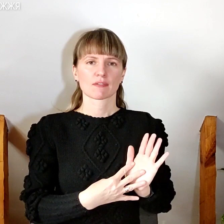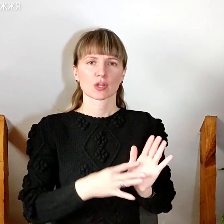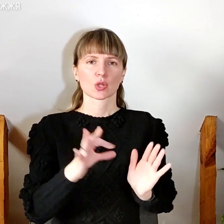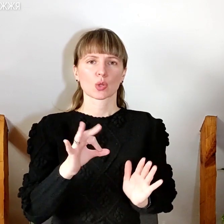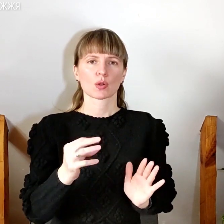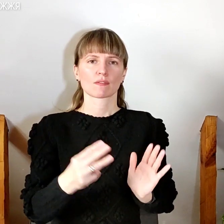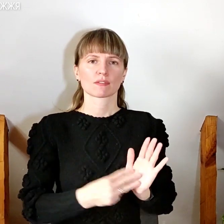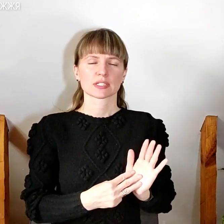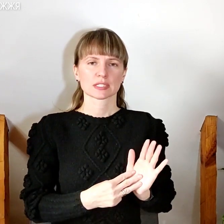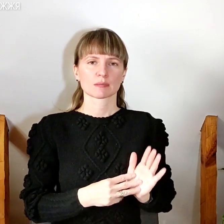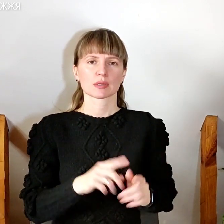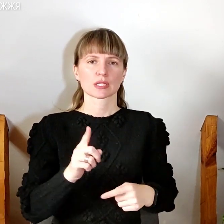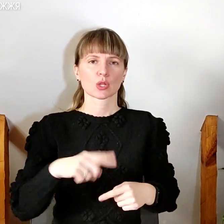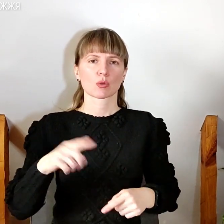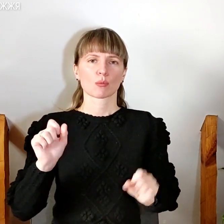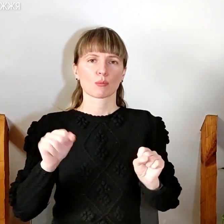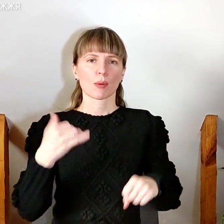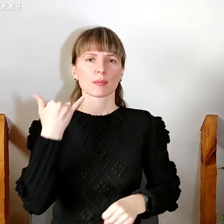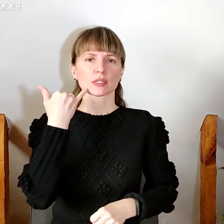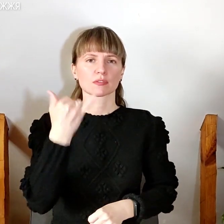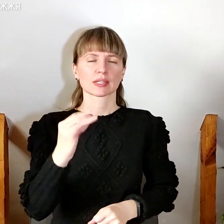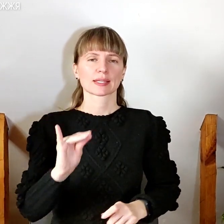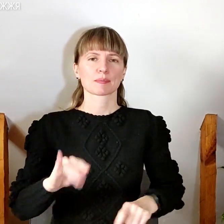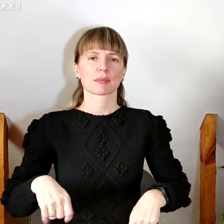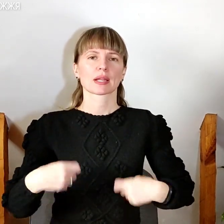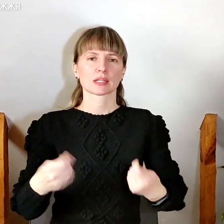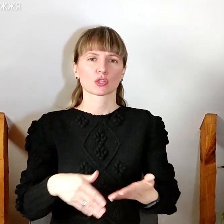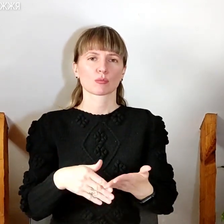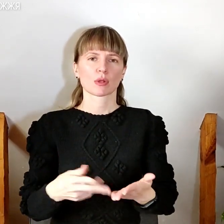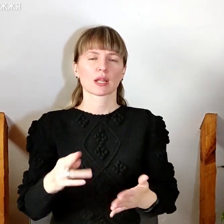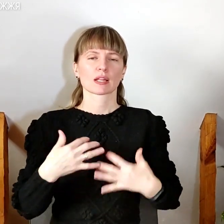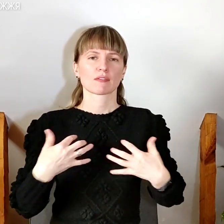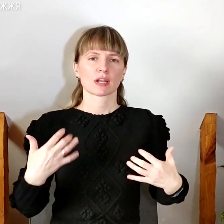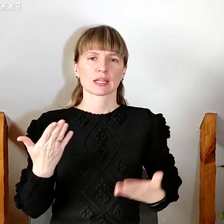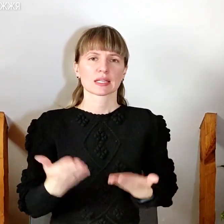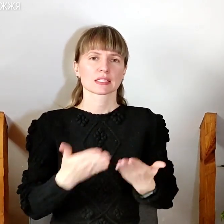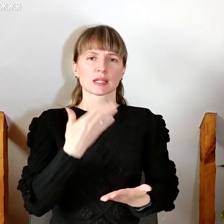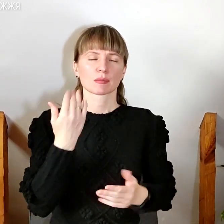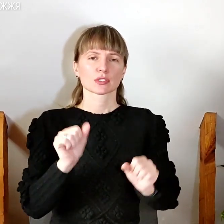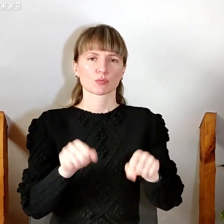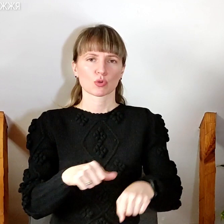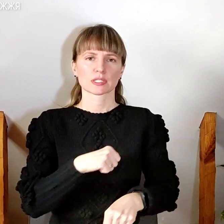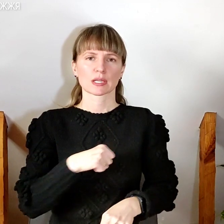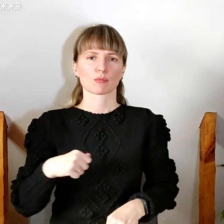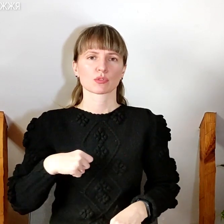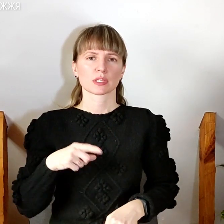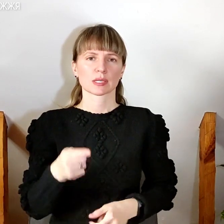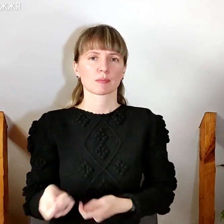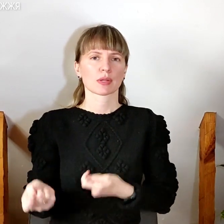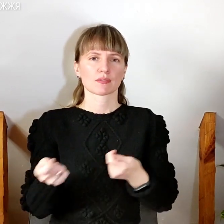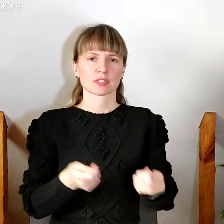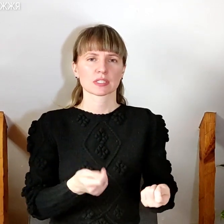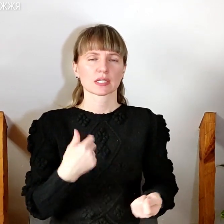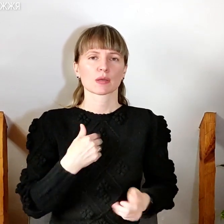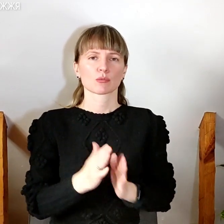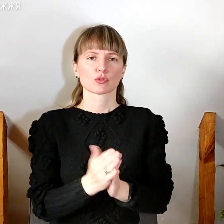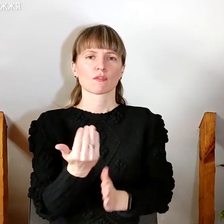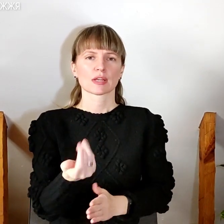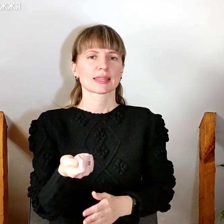068-217-99-08. За цим номером можна подзвонити та передати допомогу для тварин, якщо не маєте змоги самостійно її підвести. Я прошу вас не перемикатися, бо